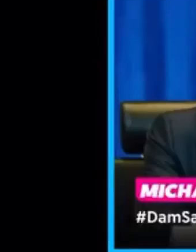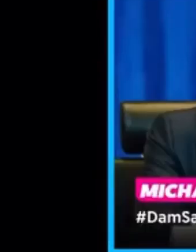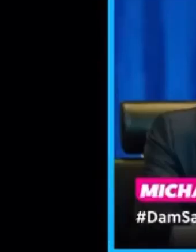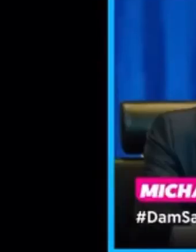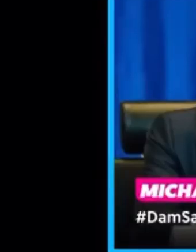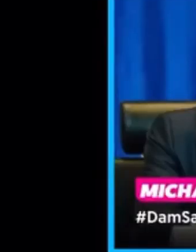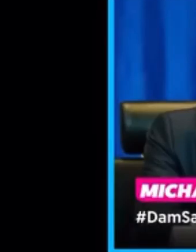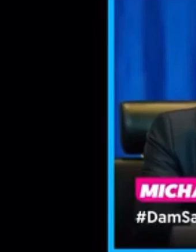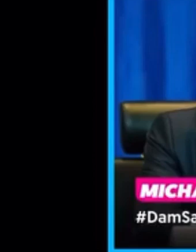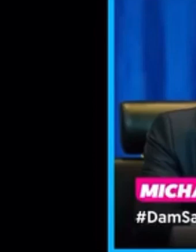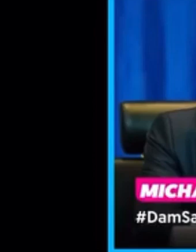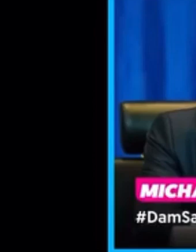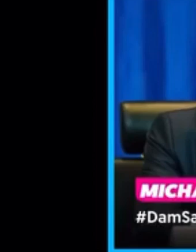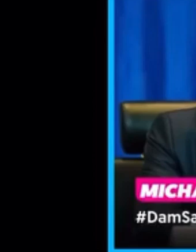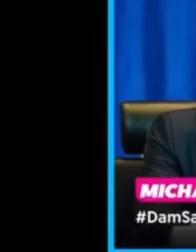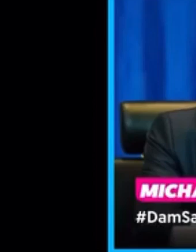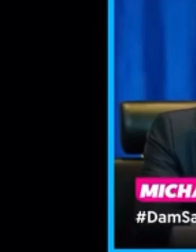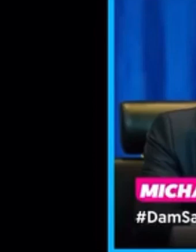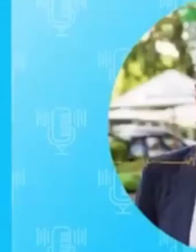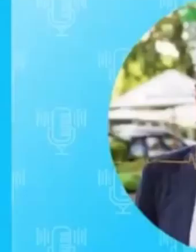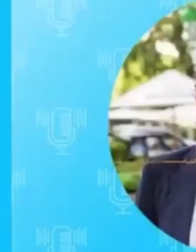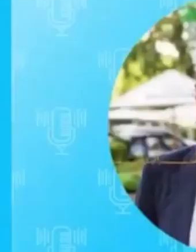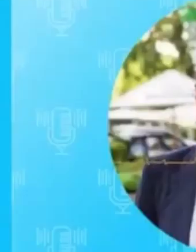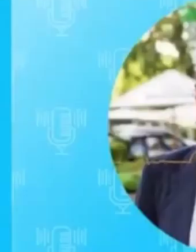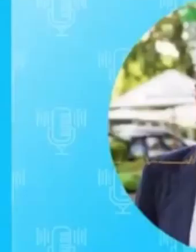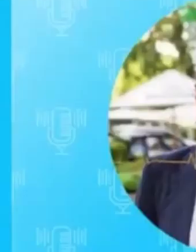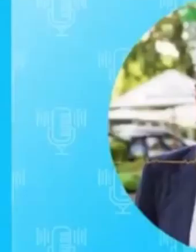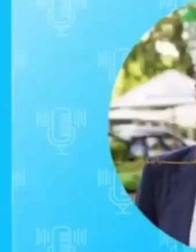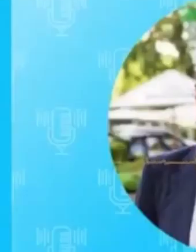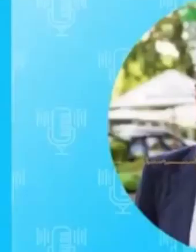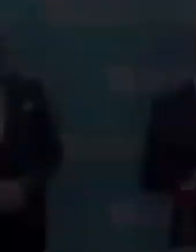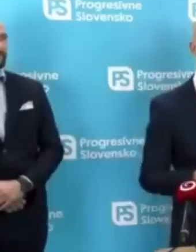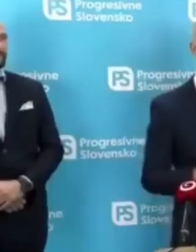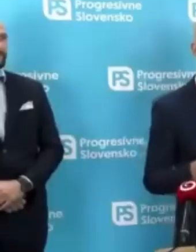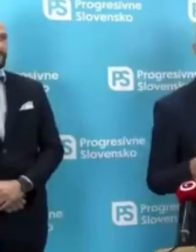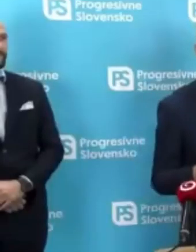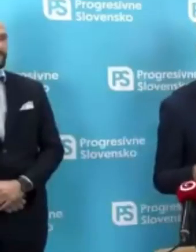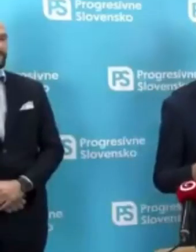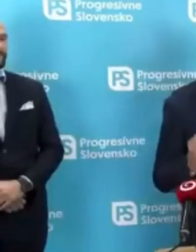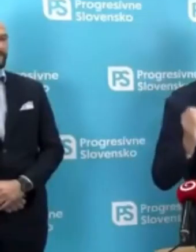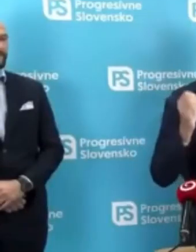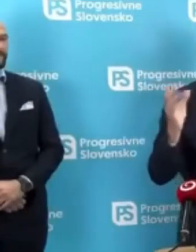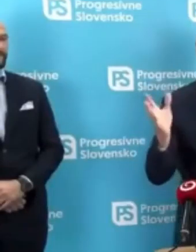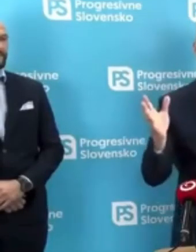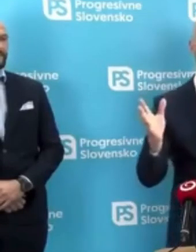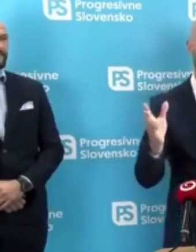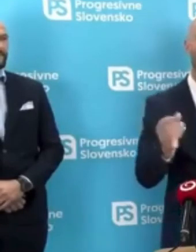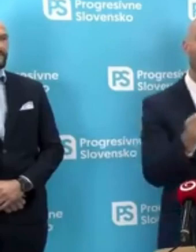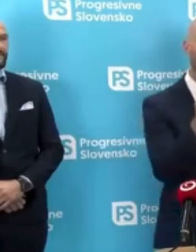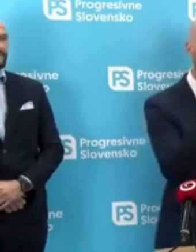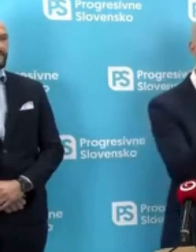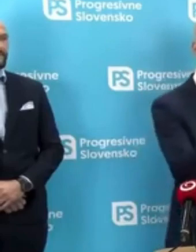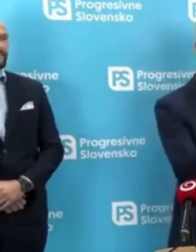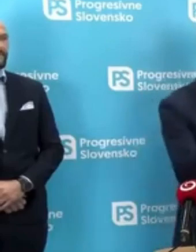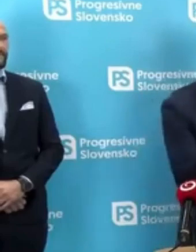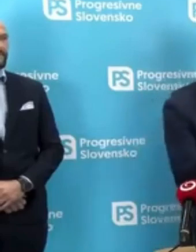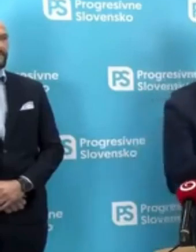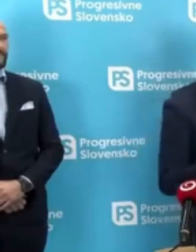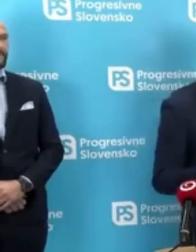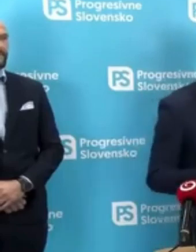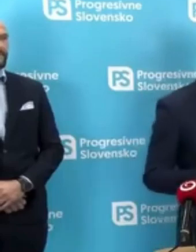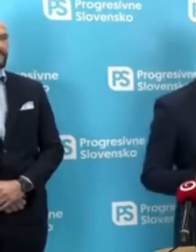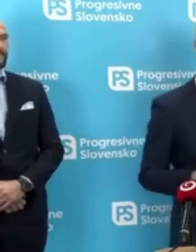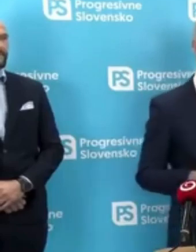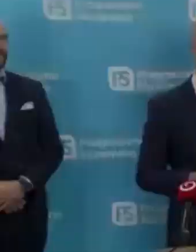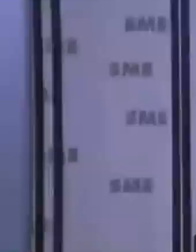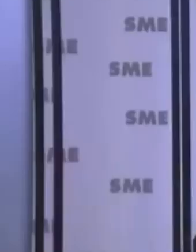moc. Z tohto titulu je teda inštitút povinného očkovania absolútne legitímny. Tieto hodnoty nielen hlása, ale nimi aj žije